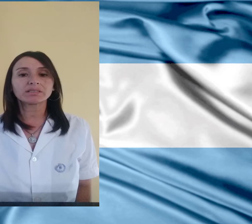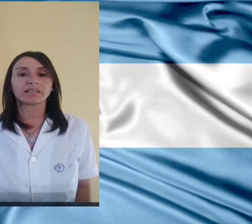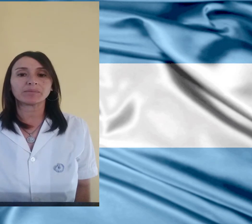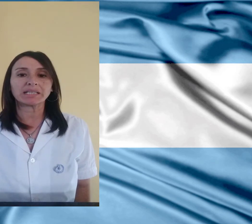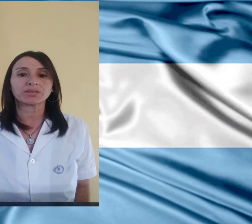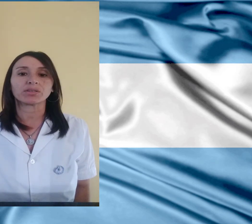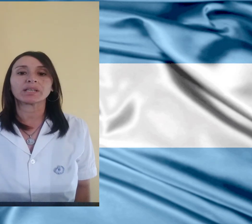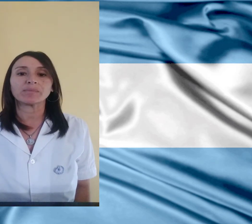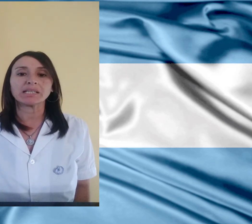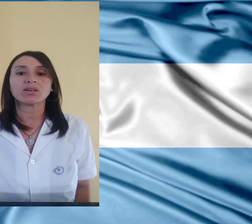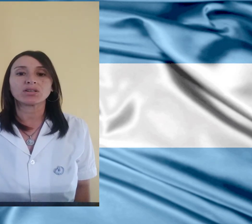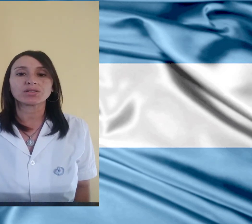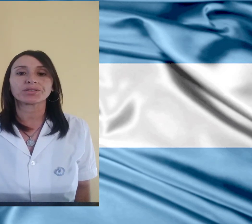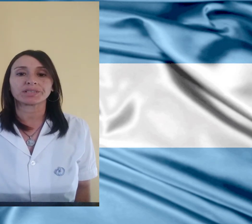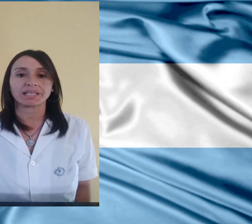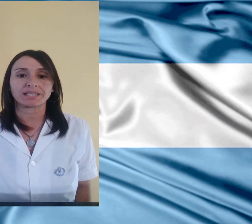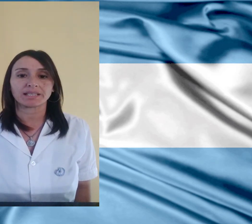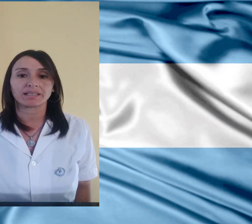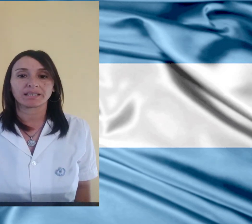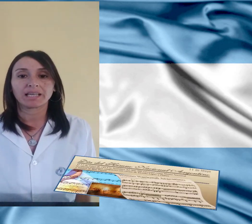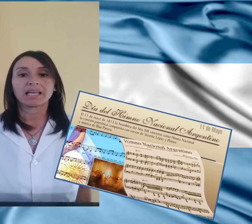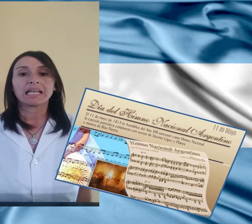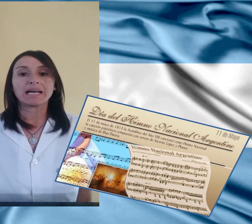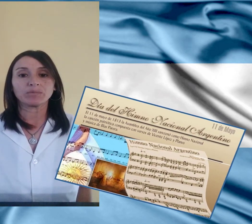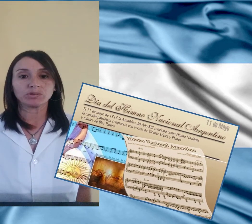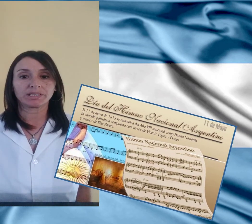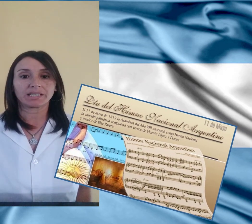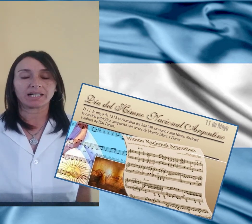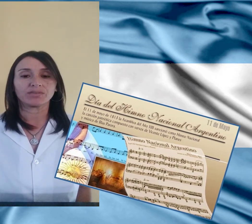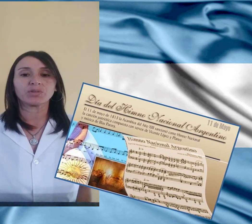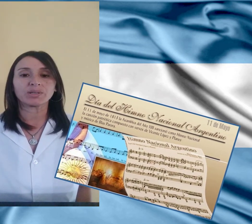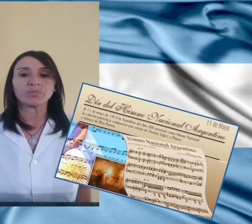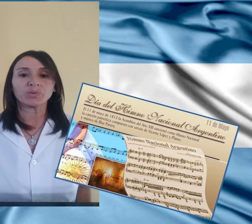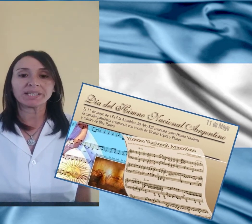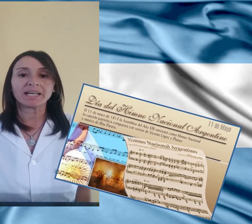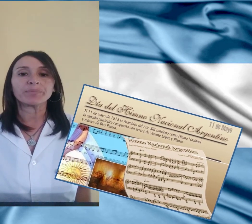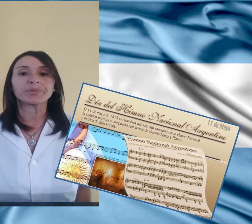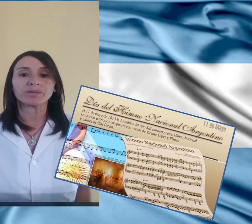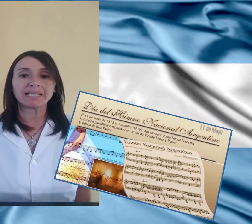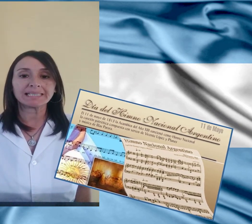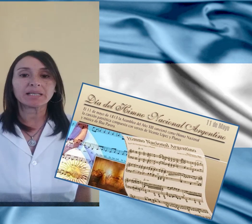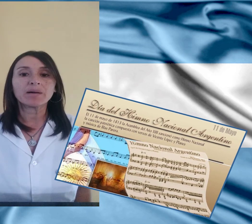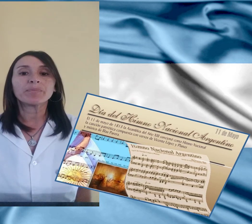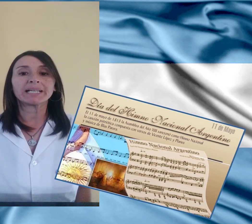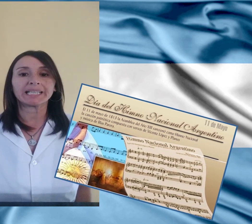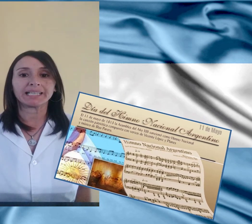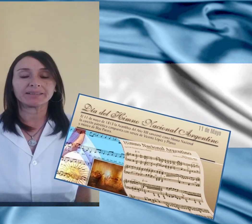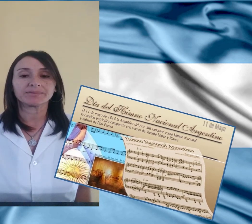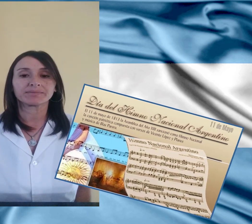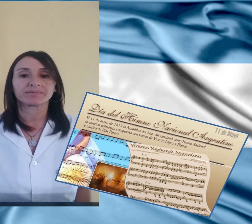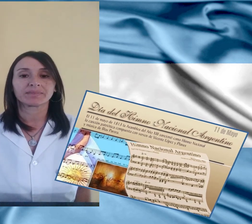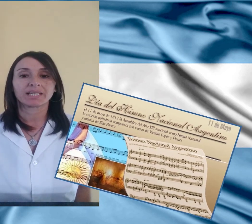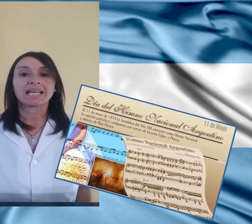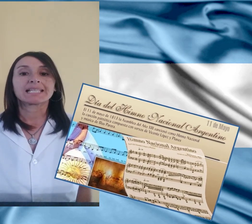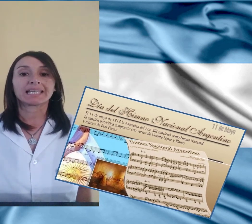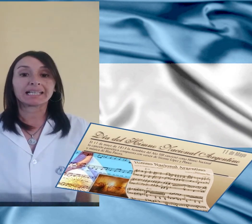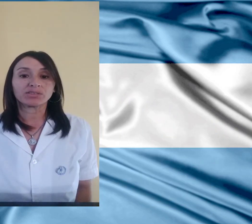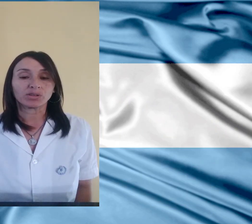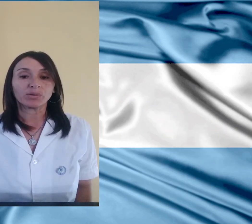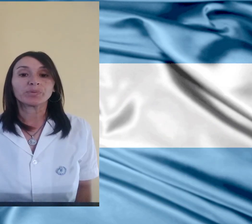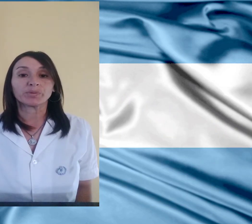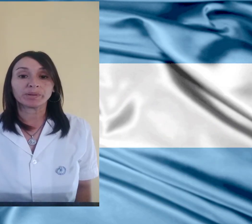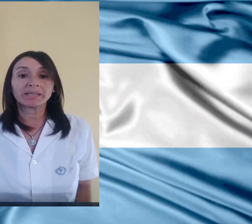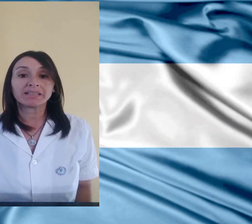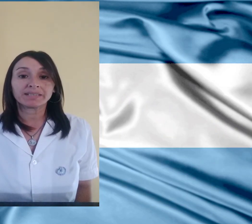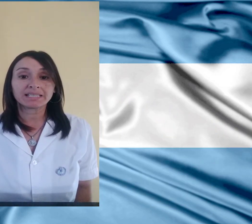el 11 de mayo de 1813. La música fue compuesta por Blas Parera. Se